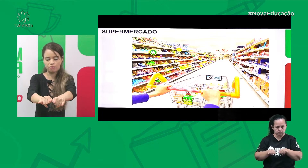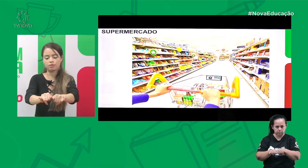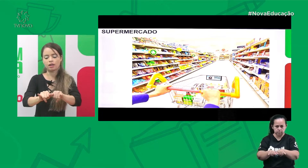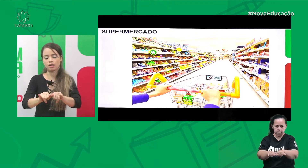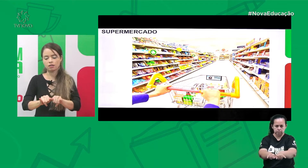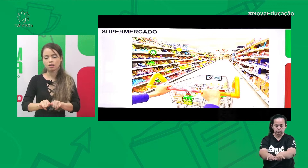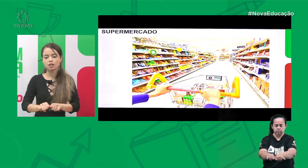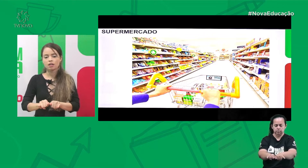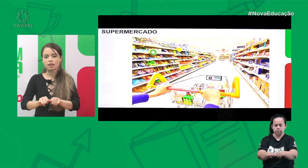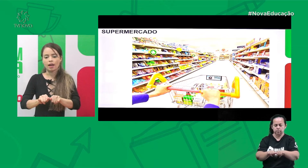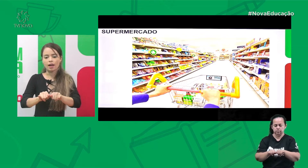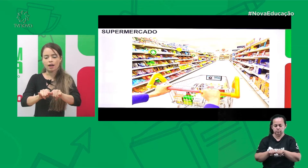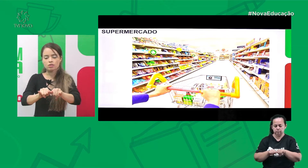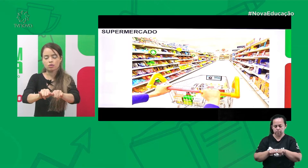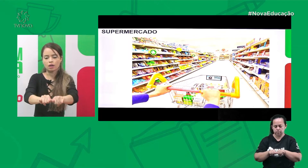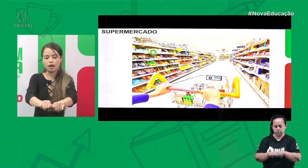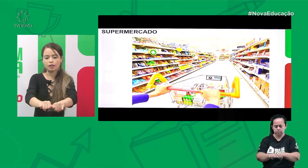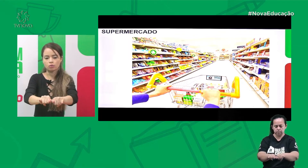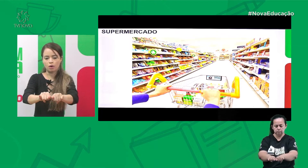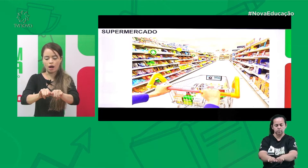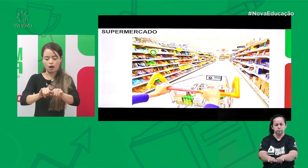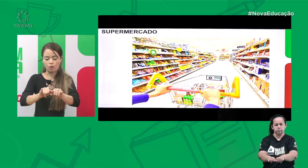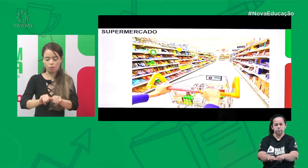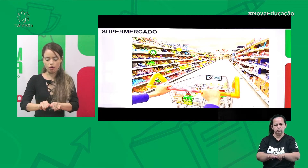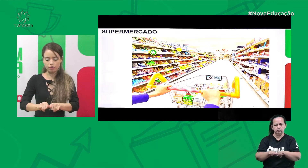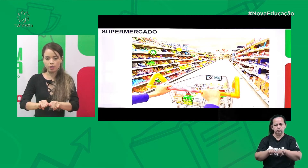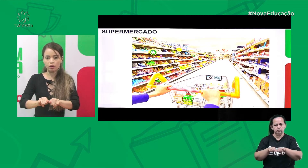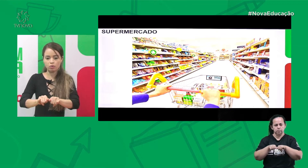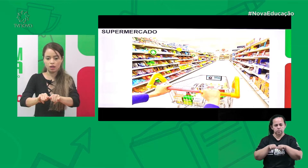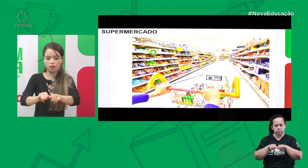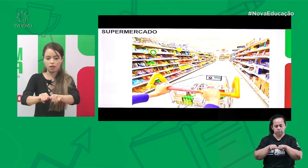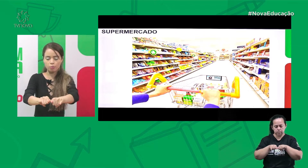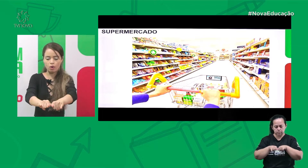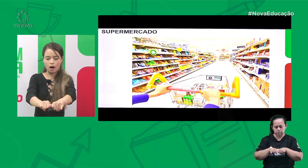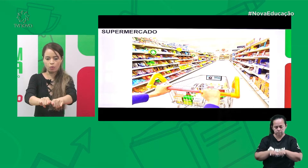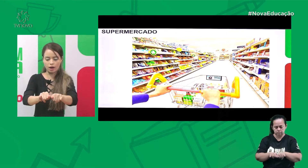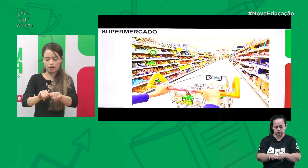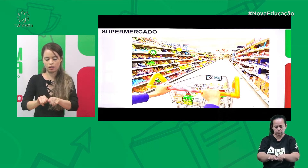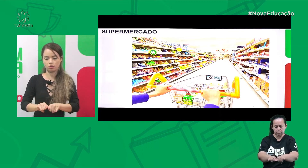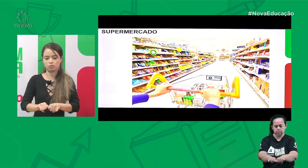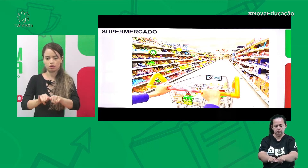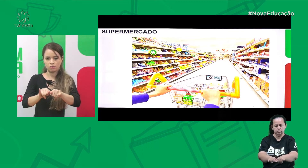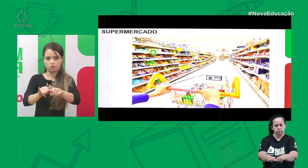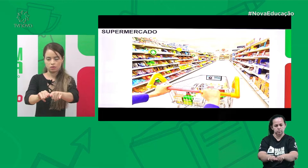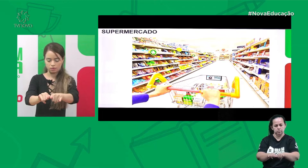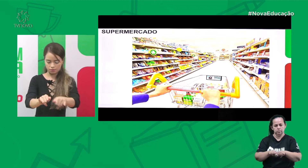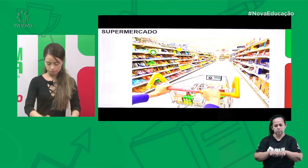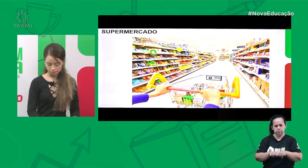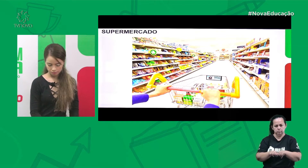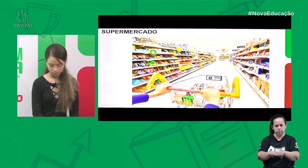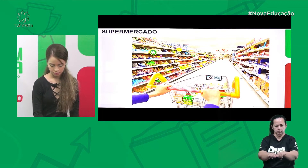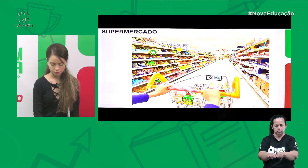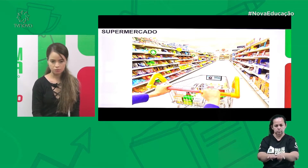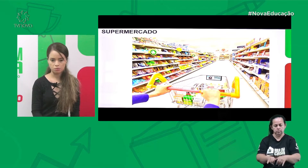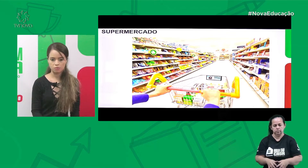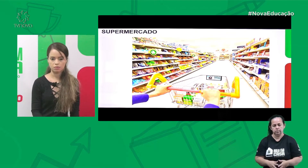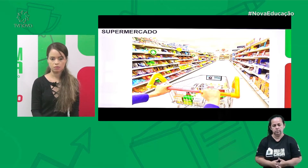para frente, que é relacionado ao movimento de empurrar o carrinho.